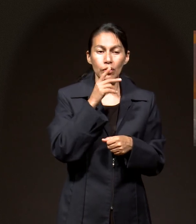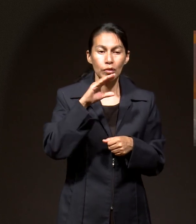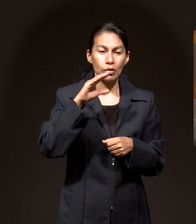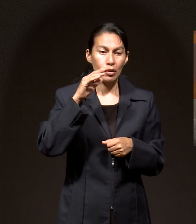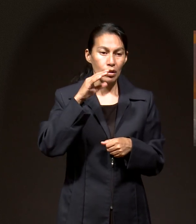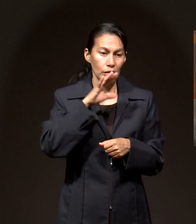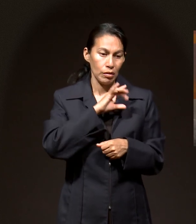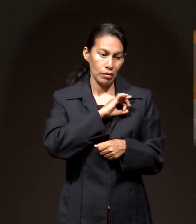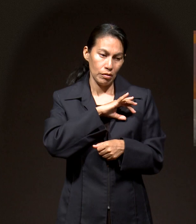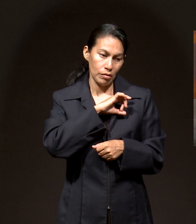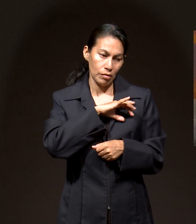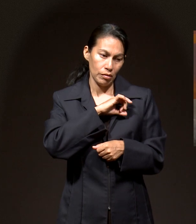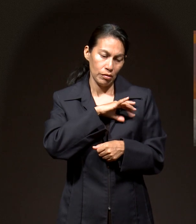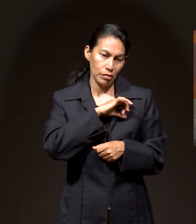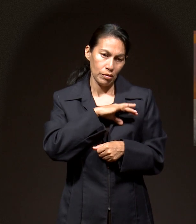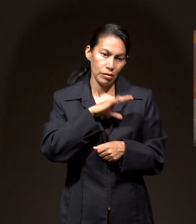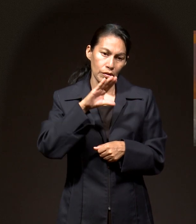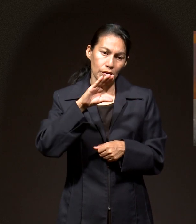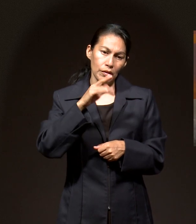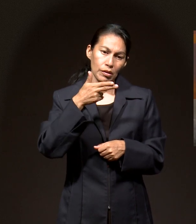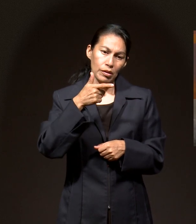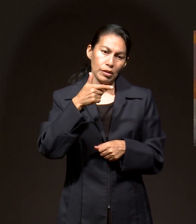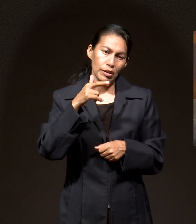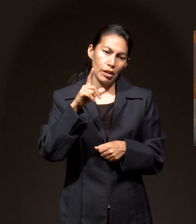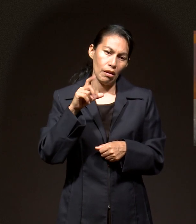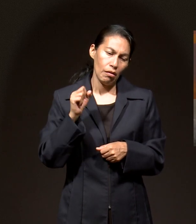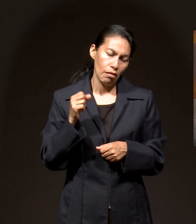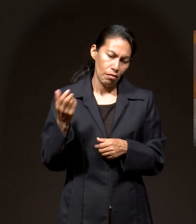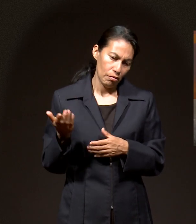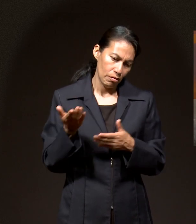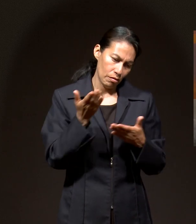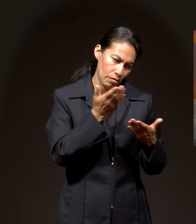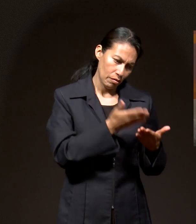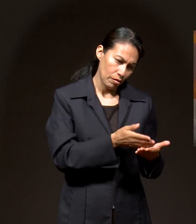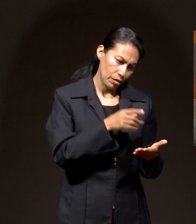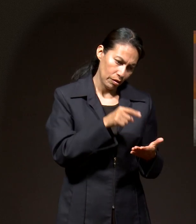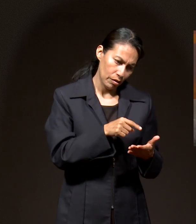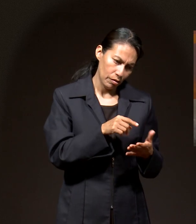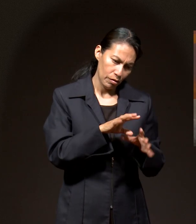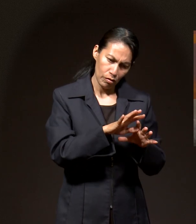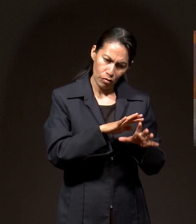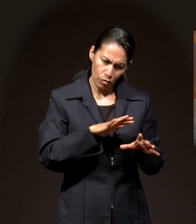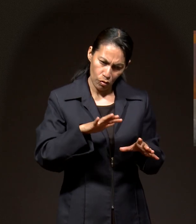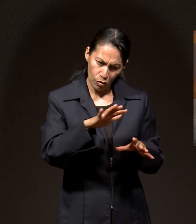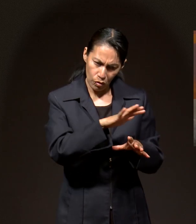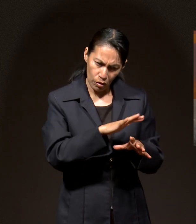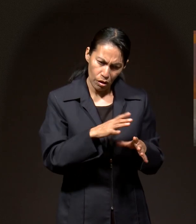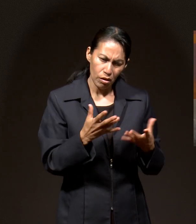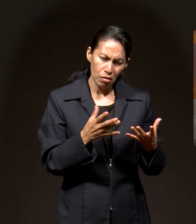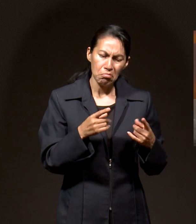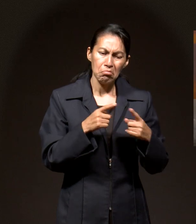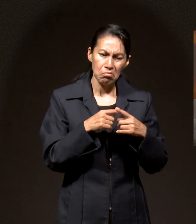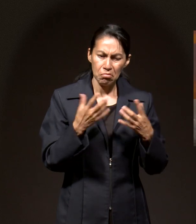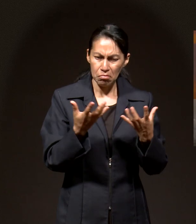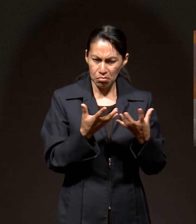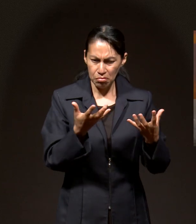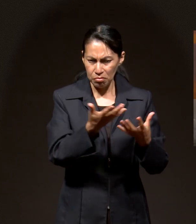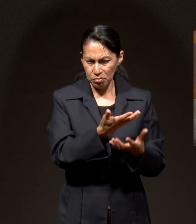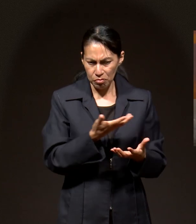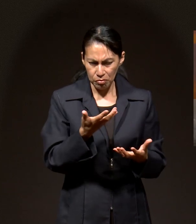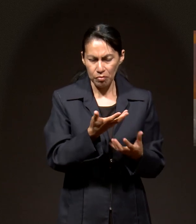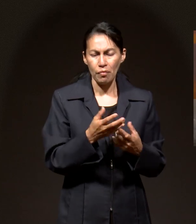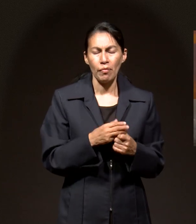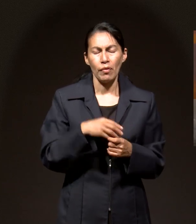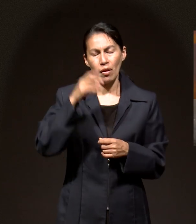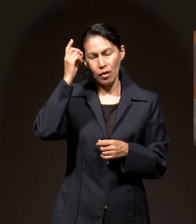establecer y formalizar una congregación de habla hispana en el país. Y pues, gracias a